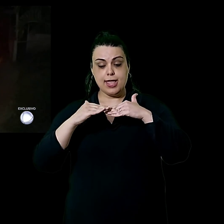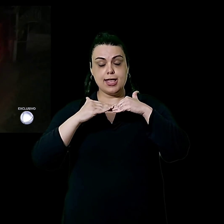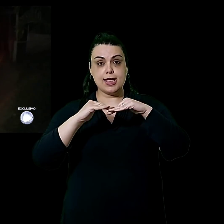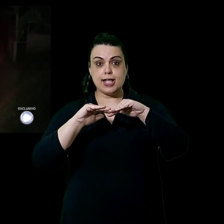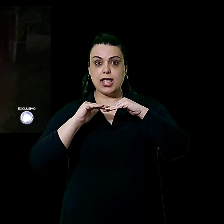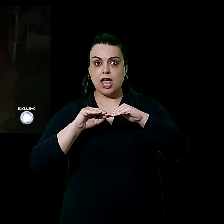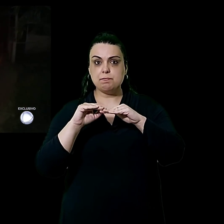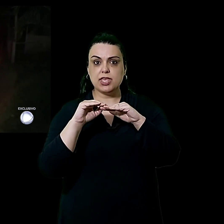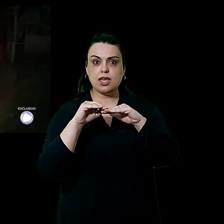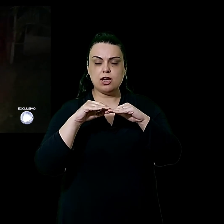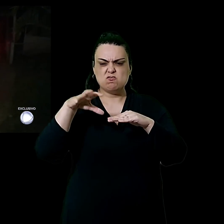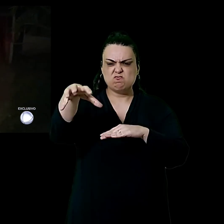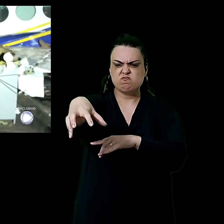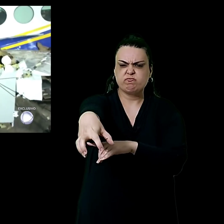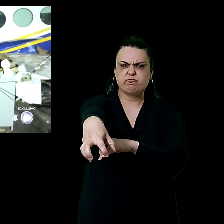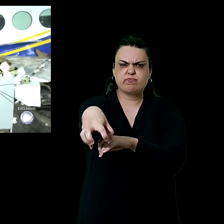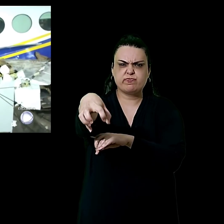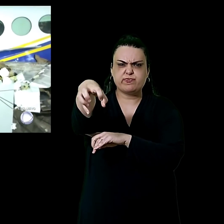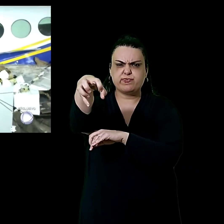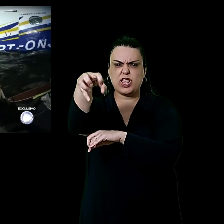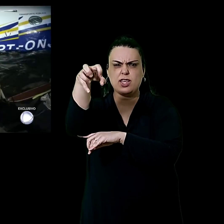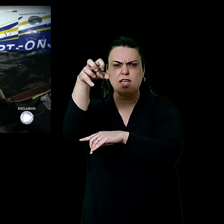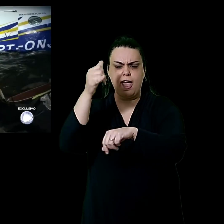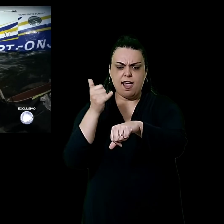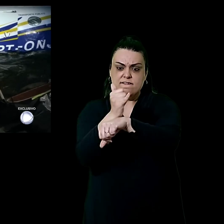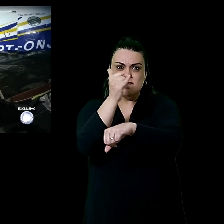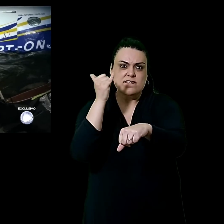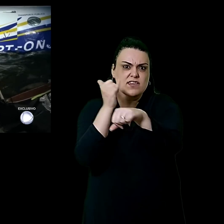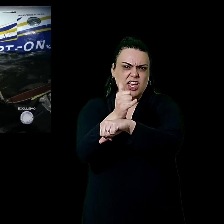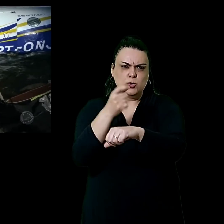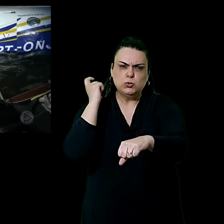Um caminhão guindaste e cabos de aço